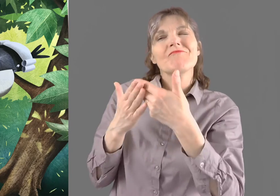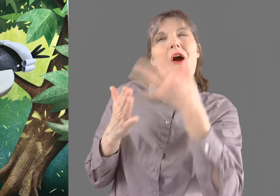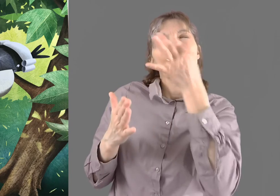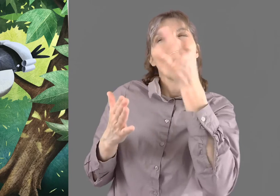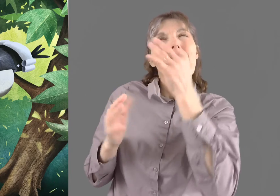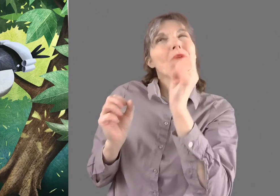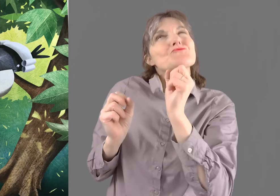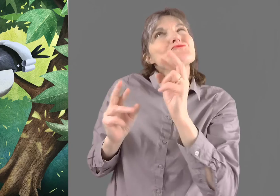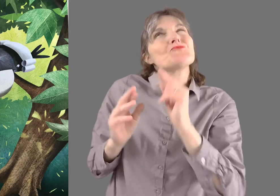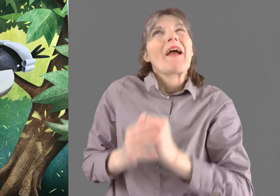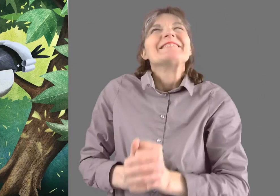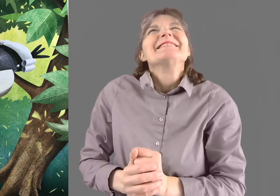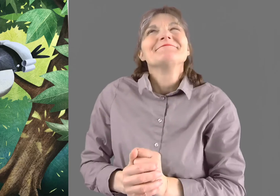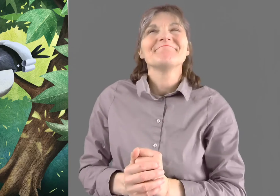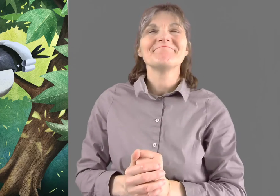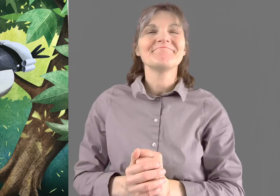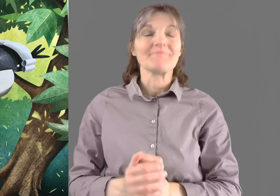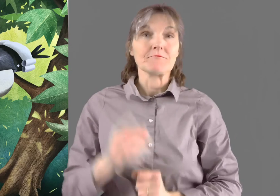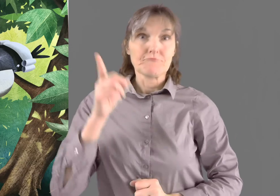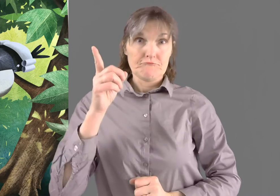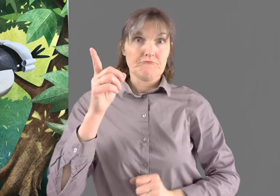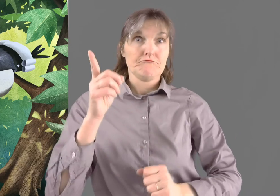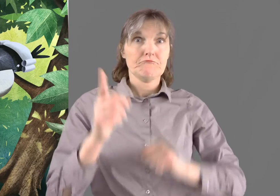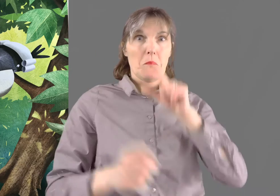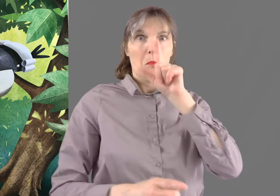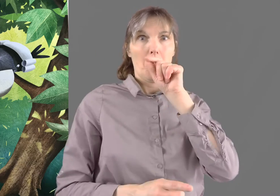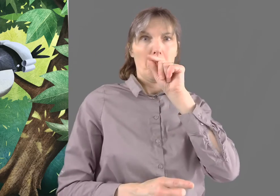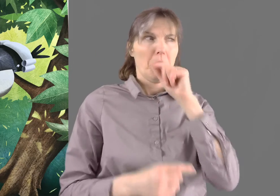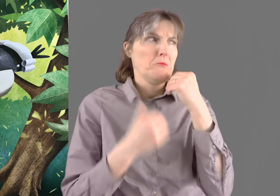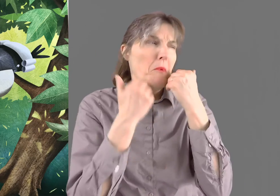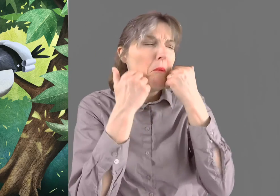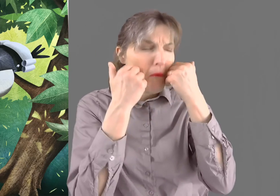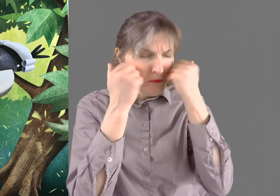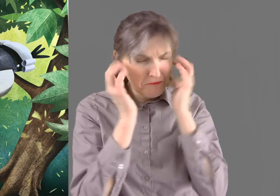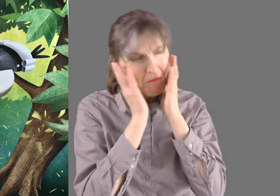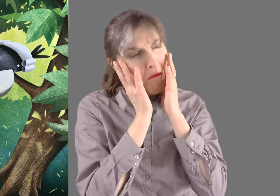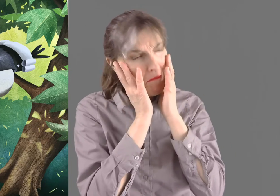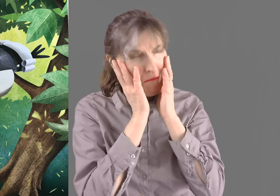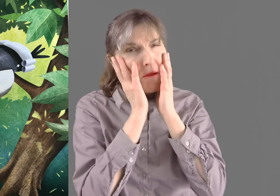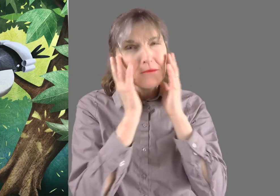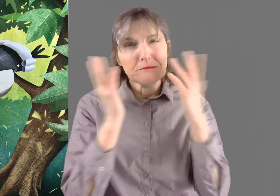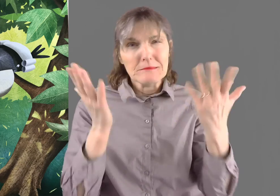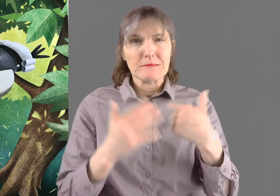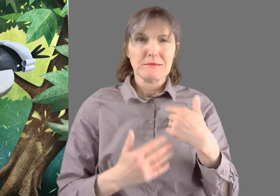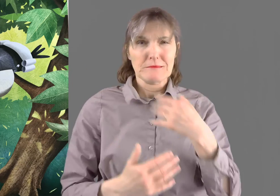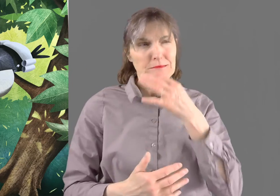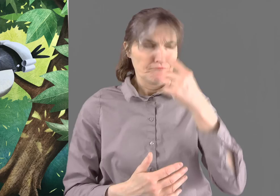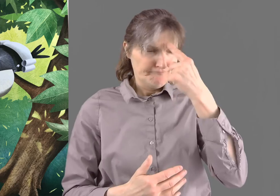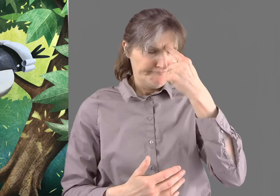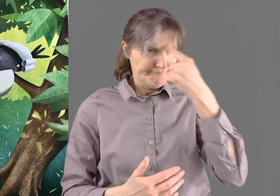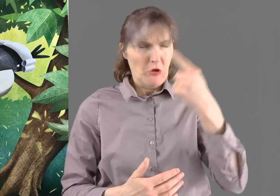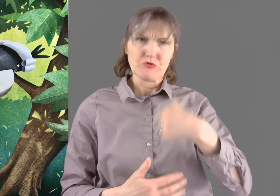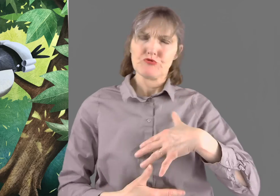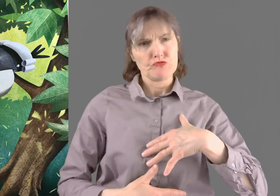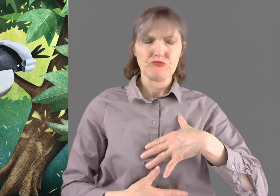corbeau, honteux et confus, jura, mais un peu tard, qu'on ne l'y prendrait plus.